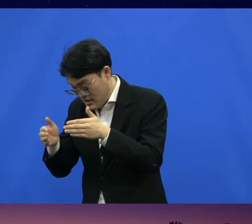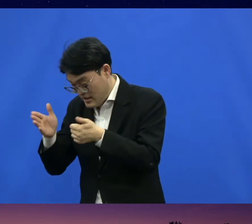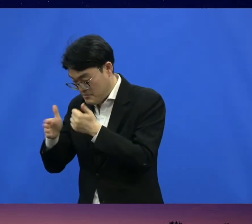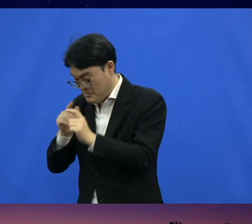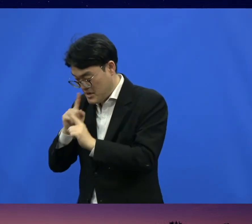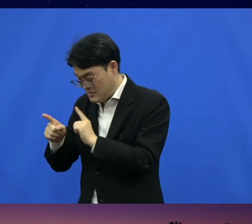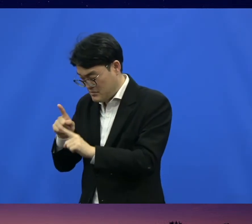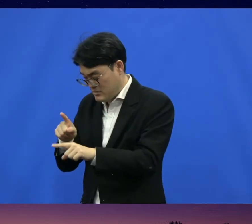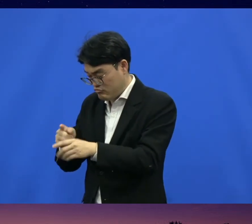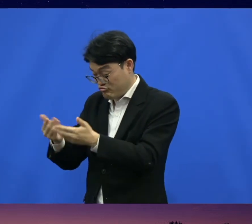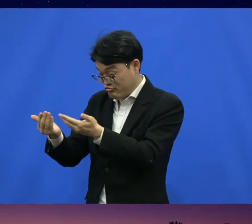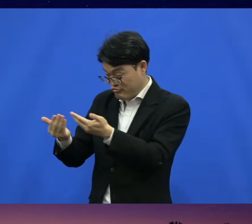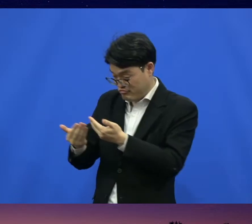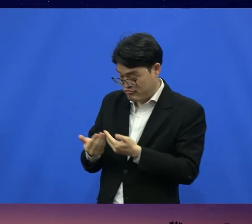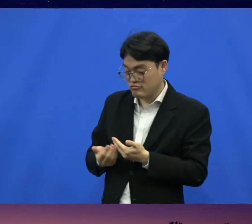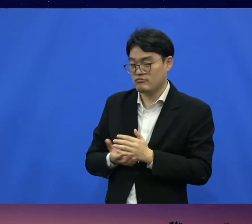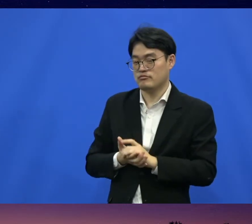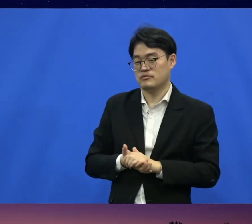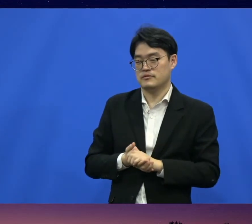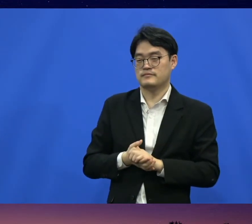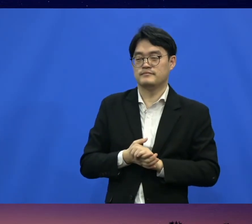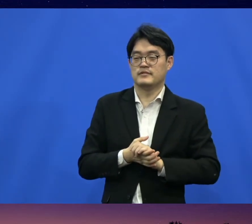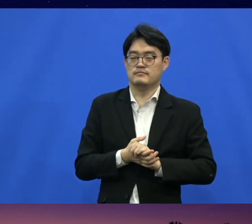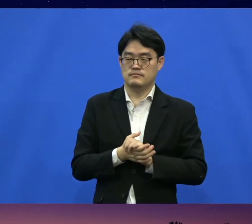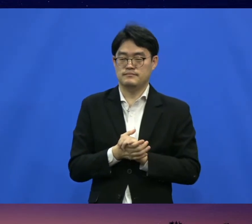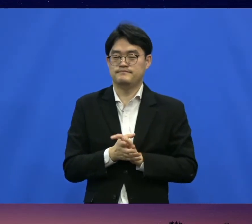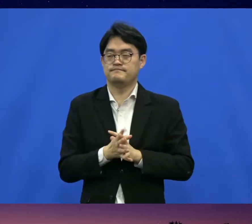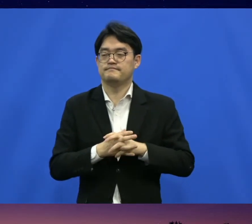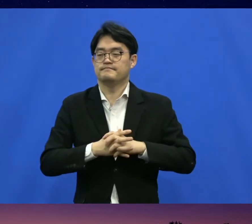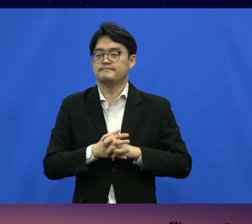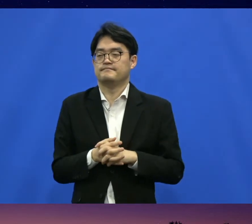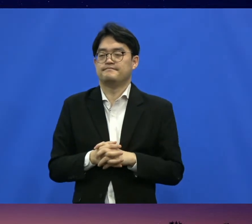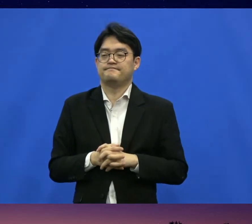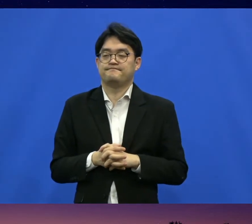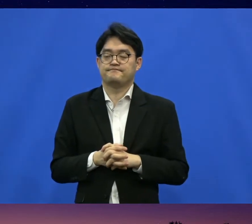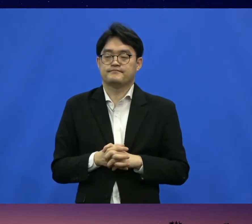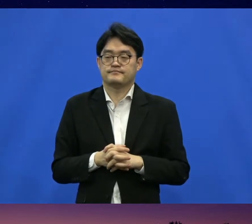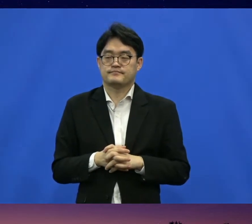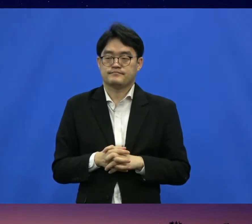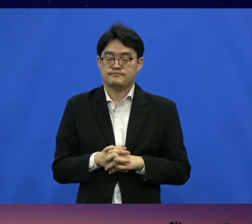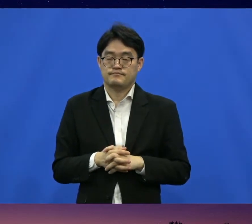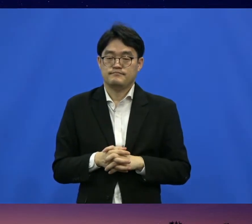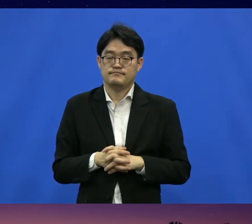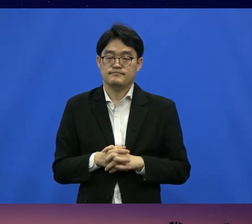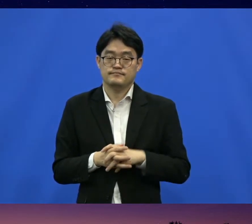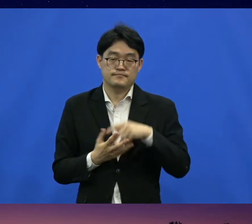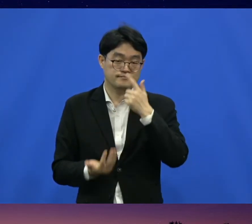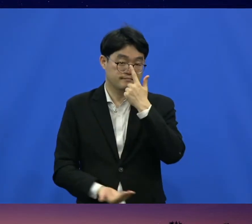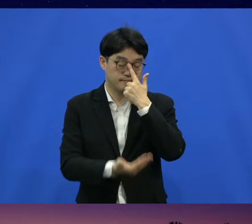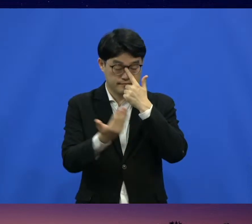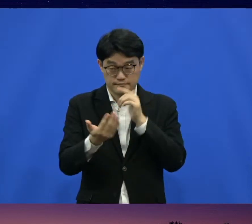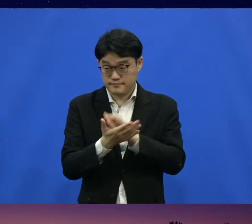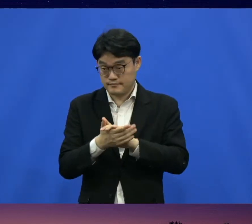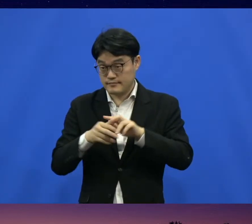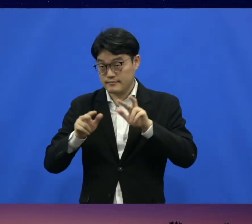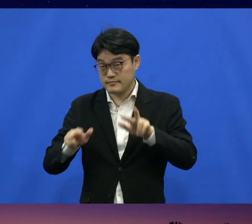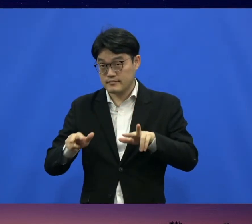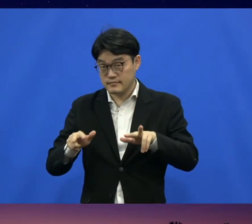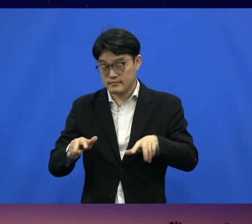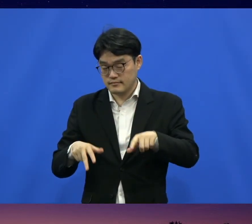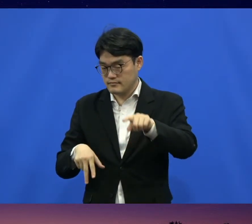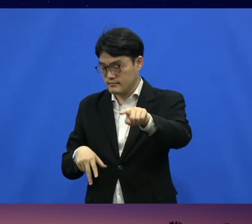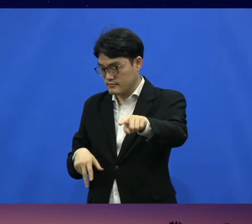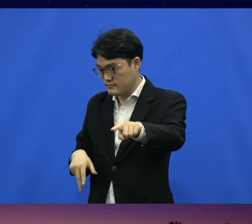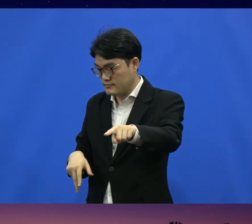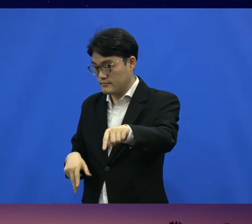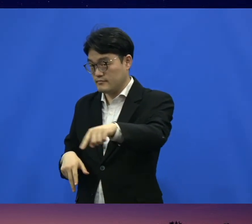뭐 어떻게 하나님 말씀하시겠어요? 여러분 이제 옮겨오는 작업을 시도하죠. 그래서